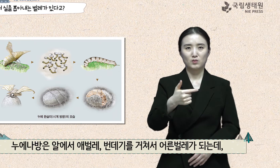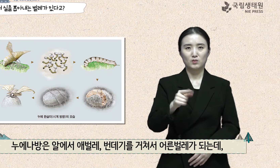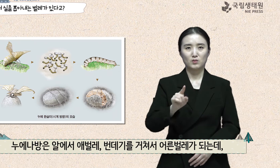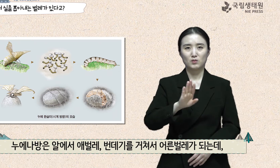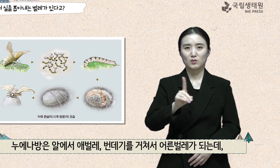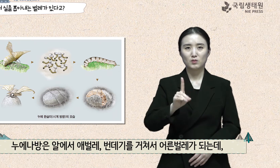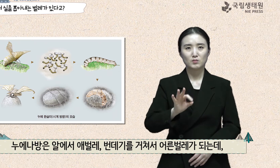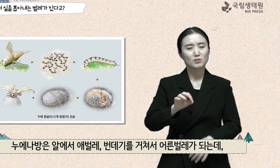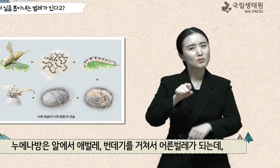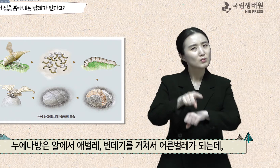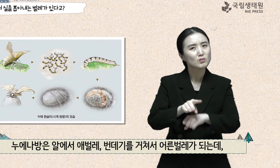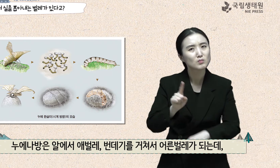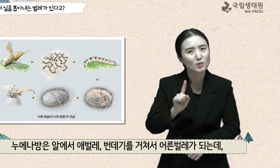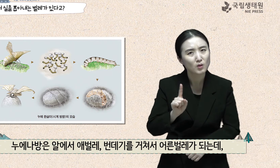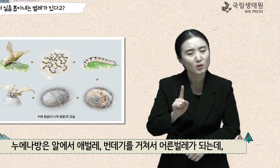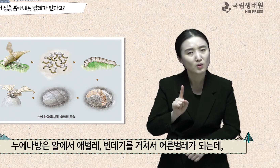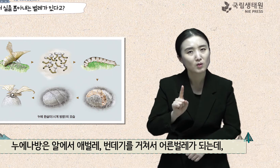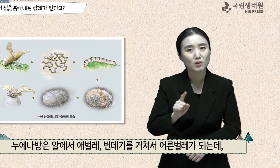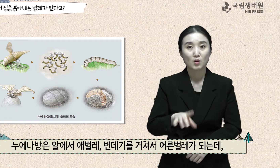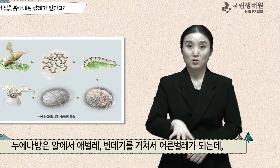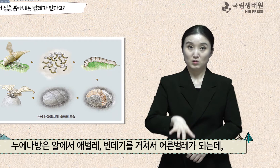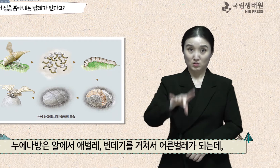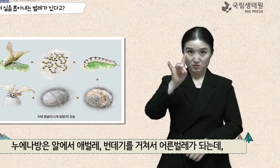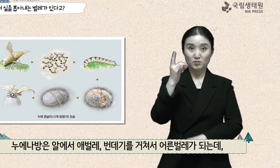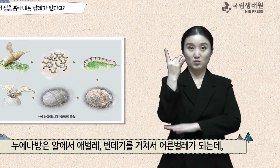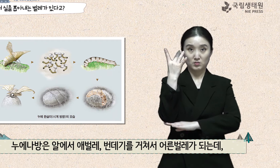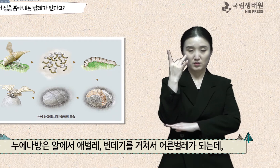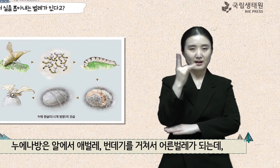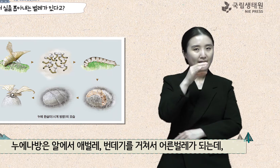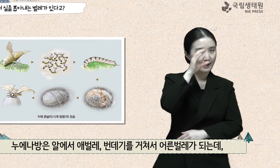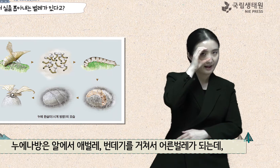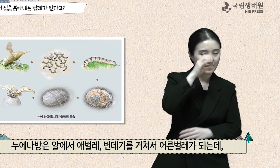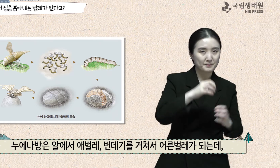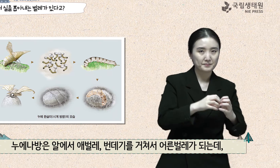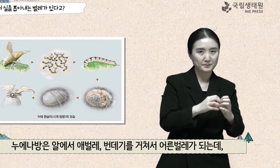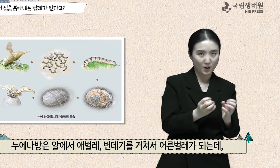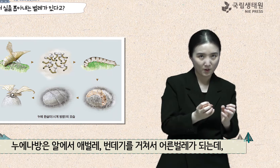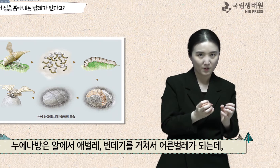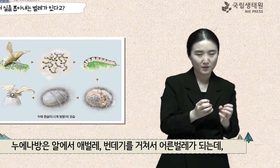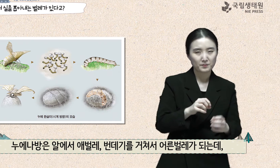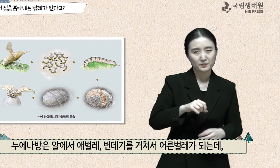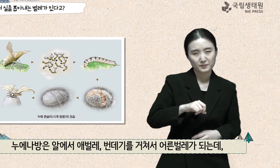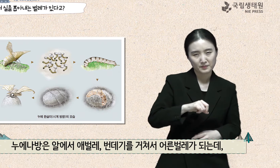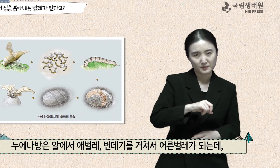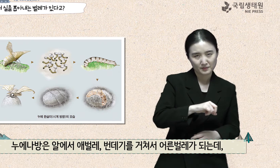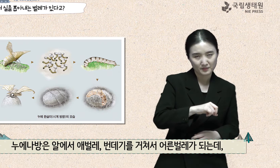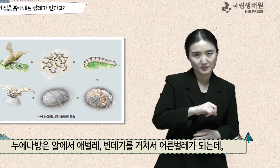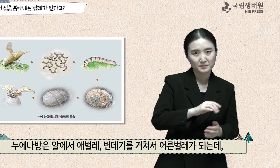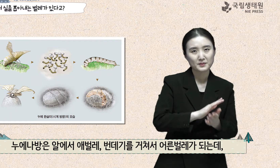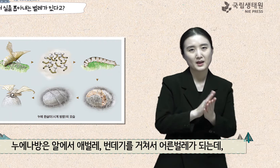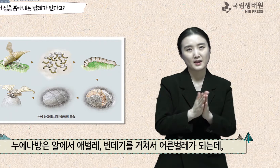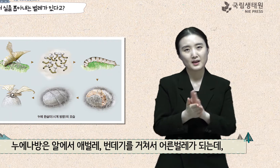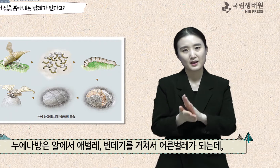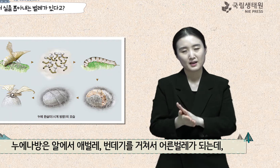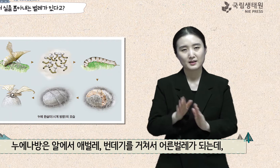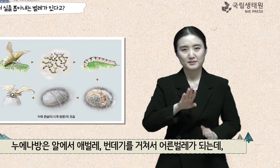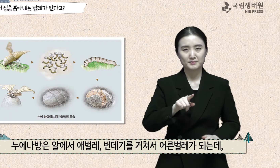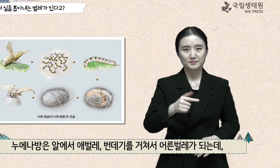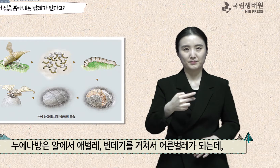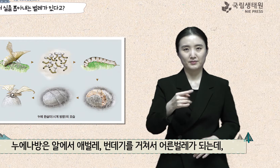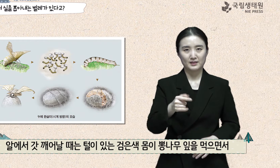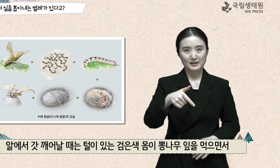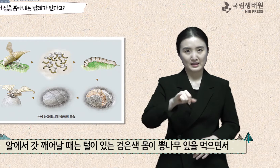누에 나방은 알에서 애벌레, 번데기를 거쳐서 어른 벌레가 되는데